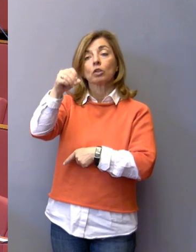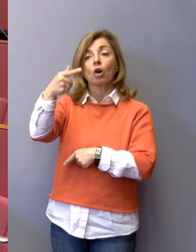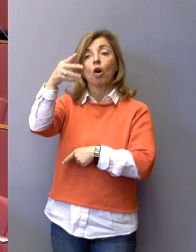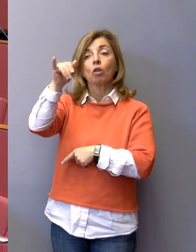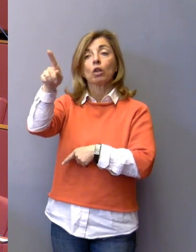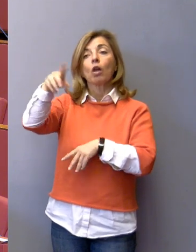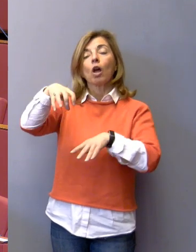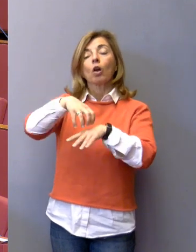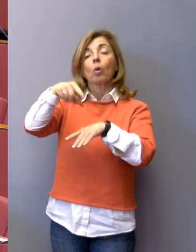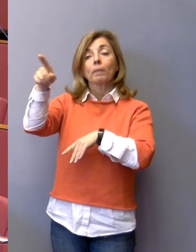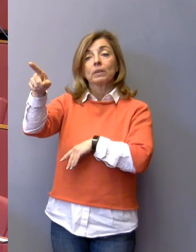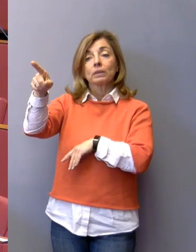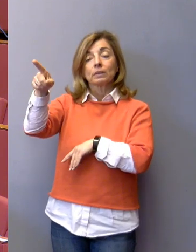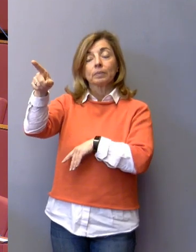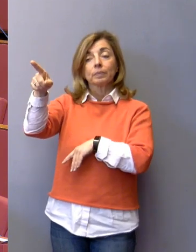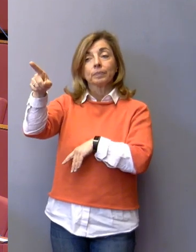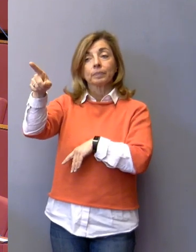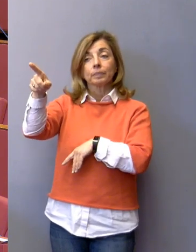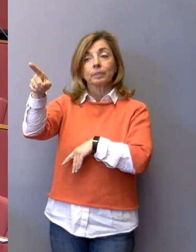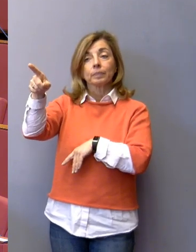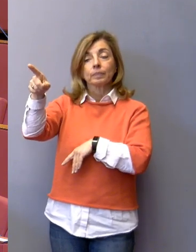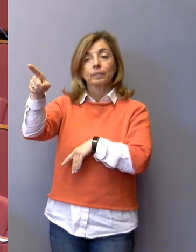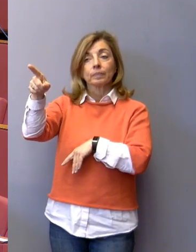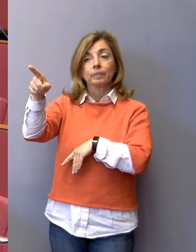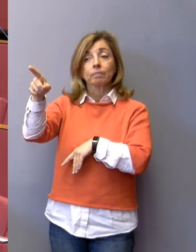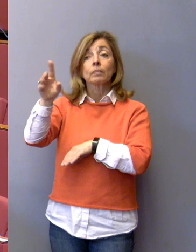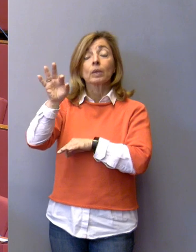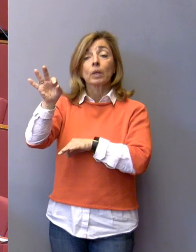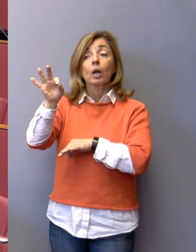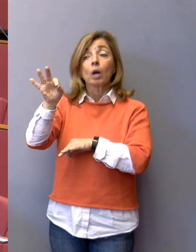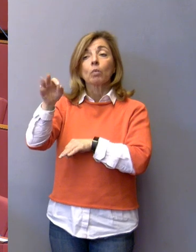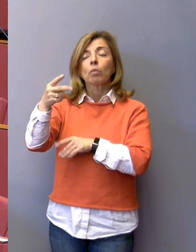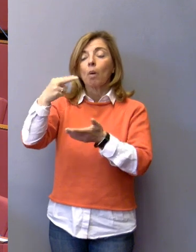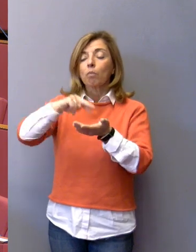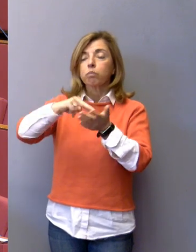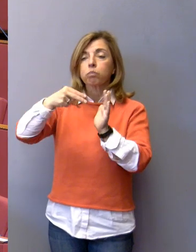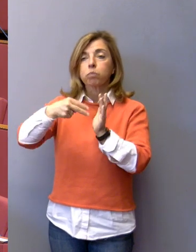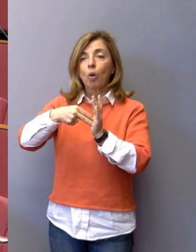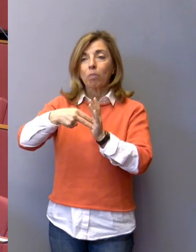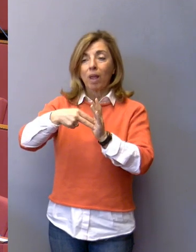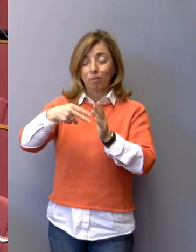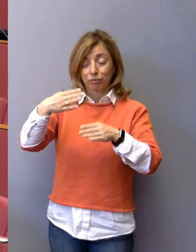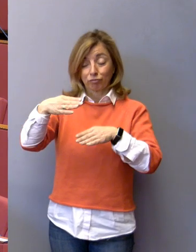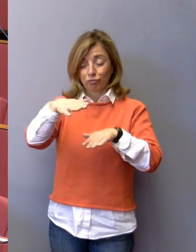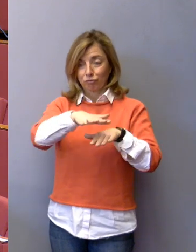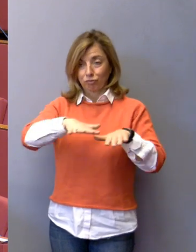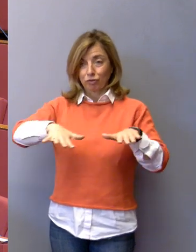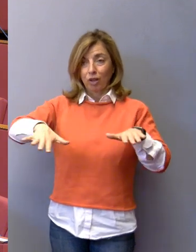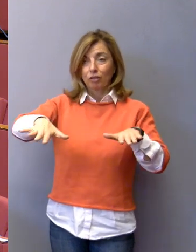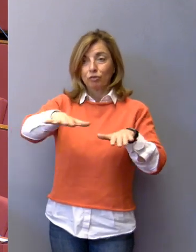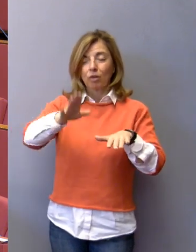commissario proprio per il dissesto idrogeologico della nostra